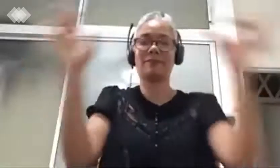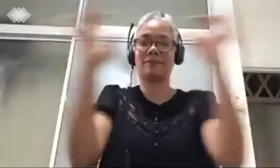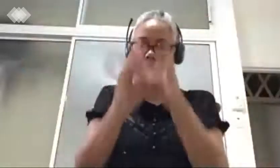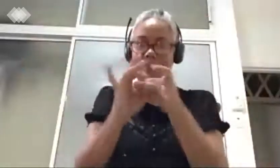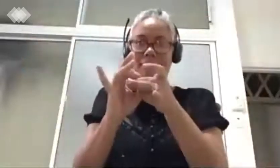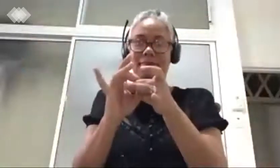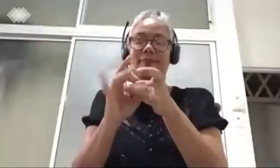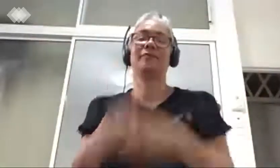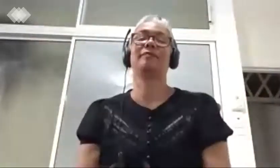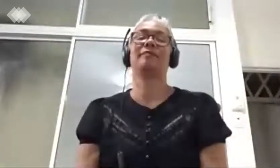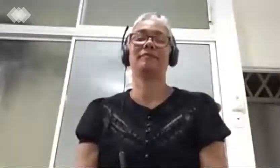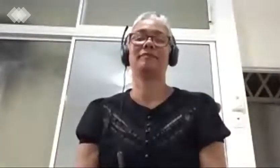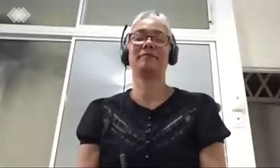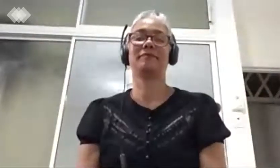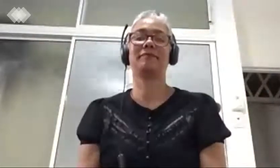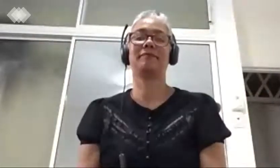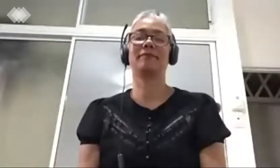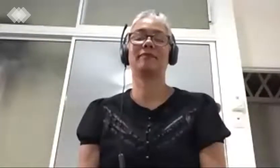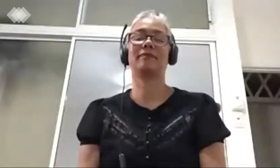conferencia